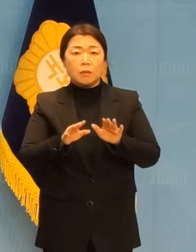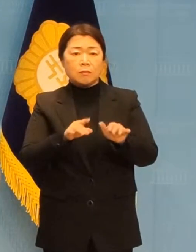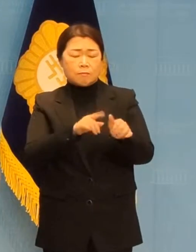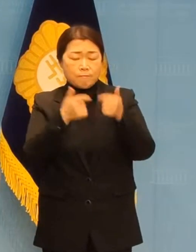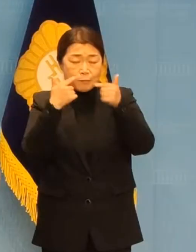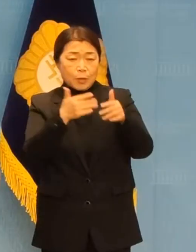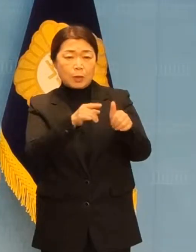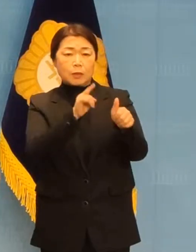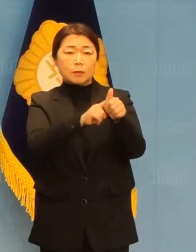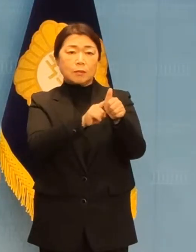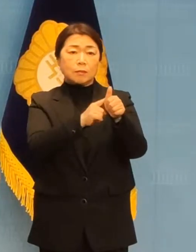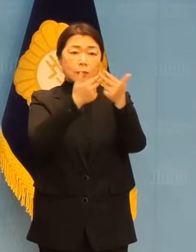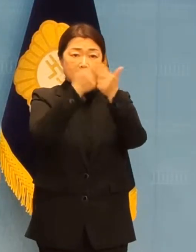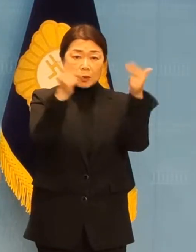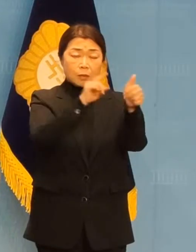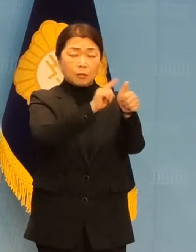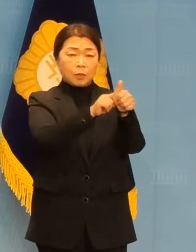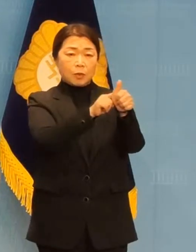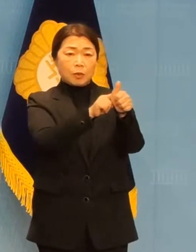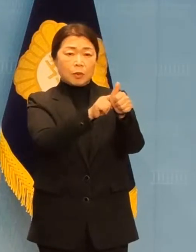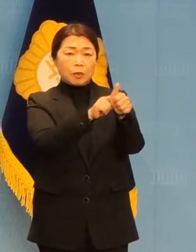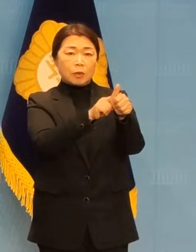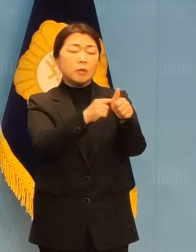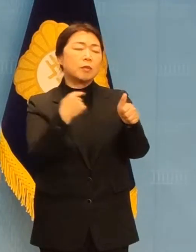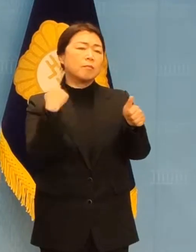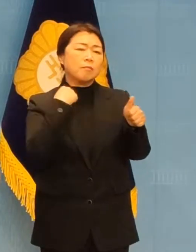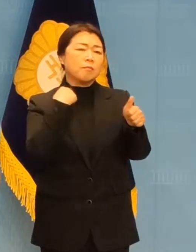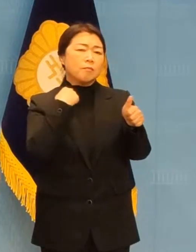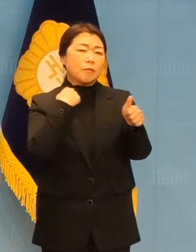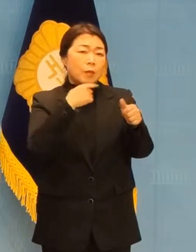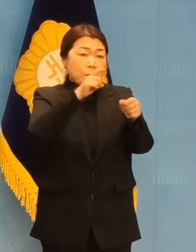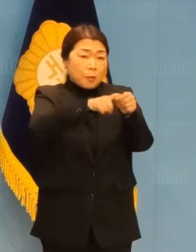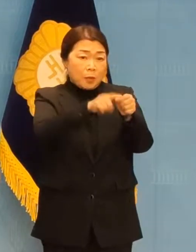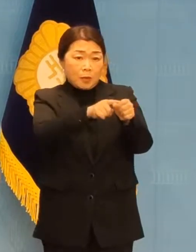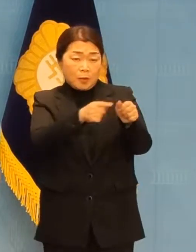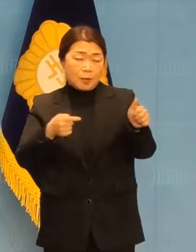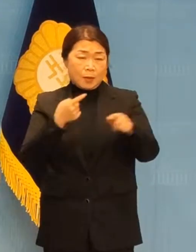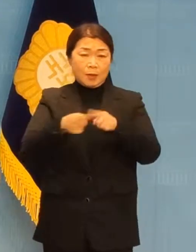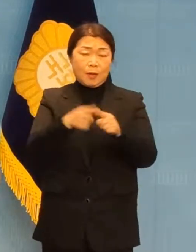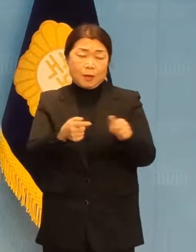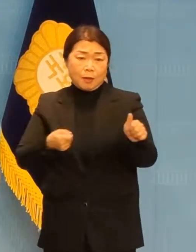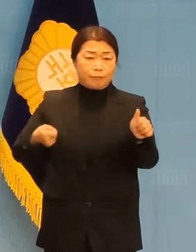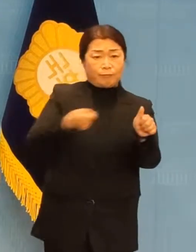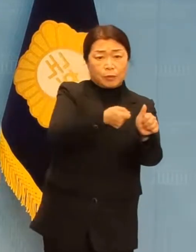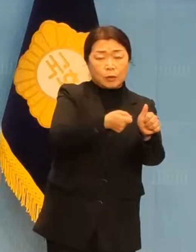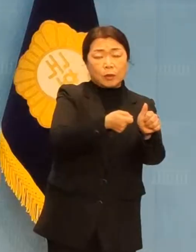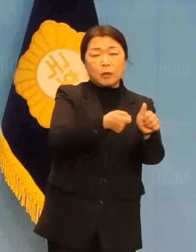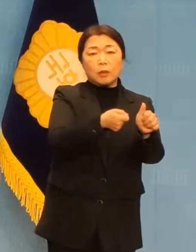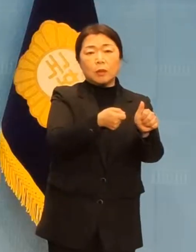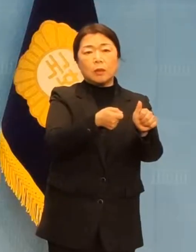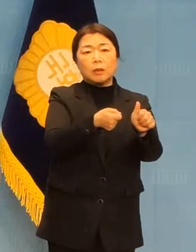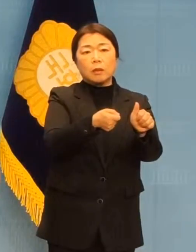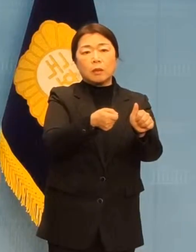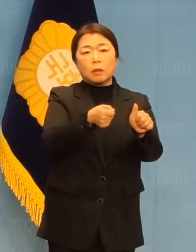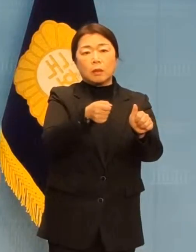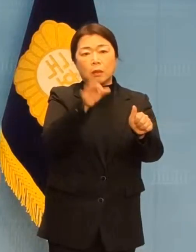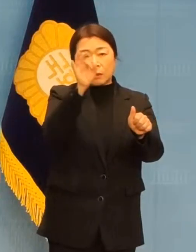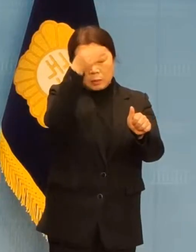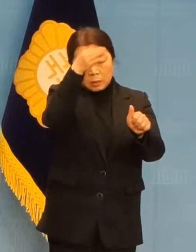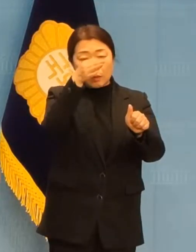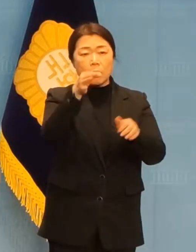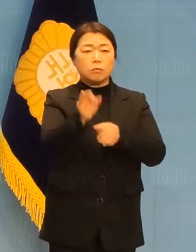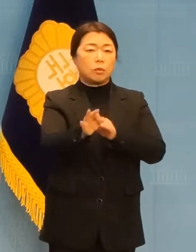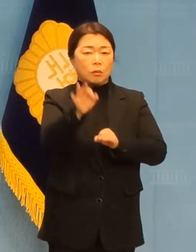정확하게 이재명 대표의 경동맥을 노리고 공격해 들어간 프로의 솜씨입니다.